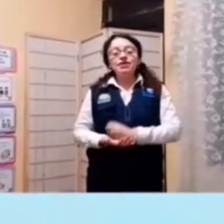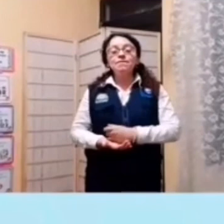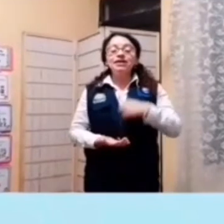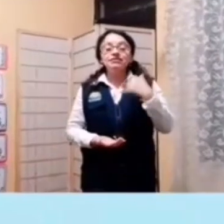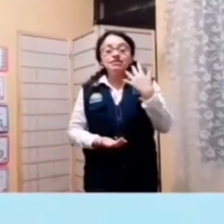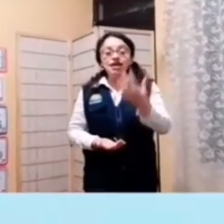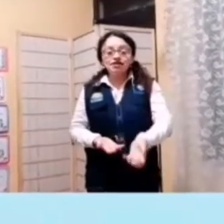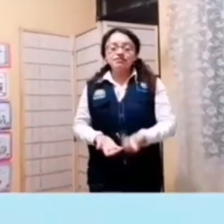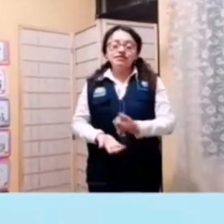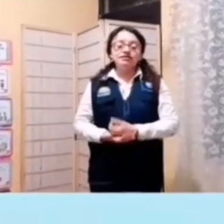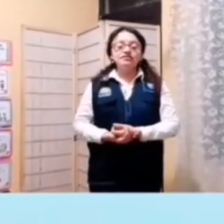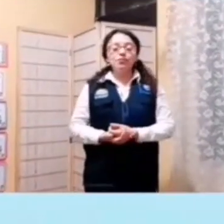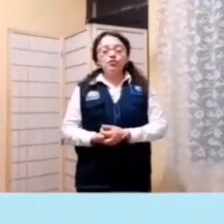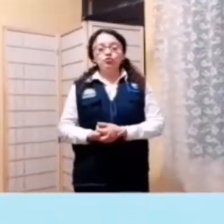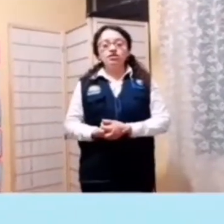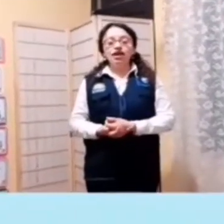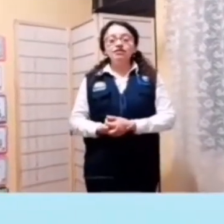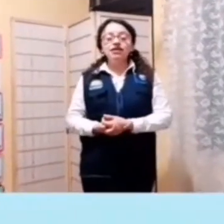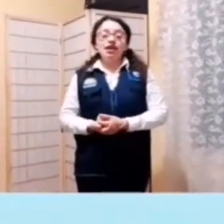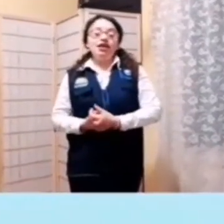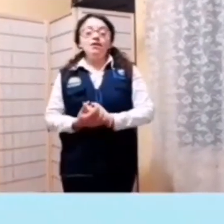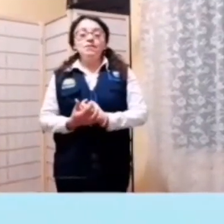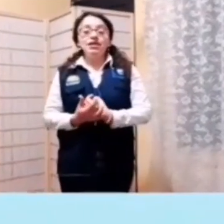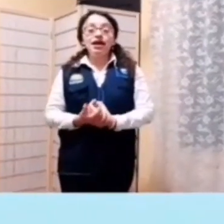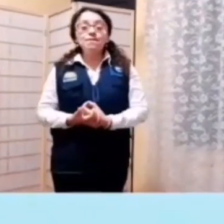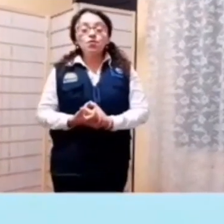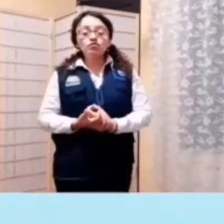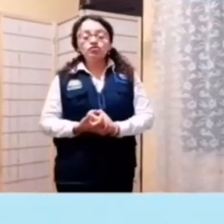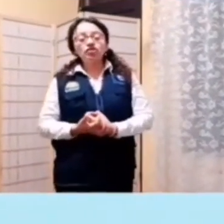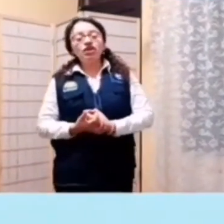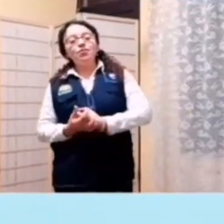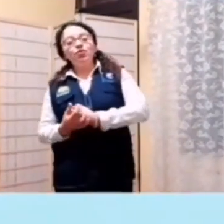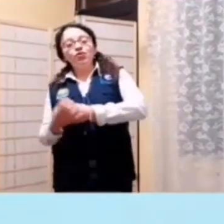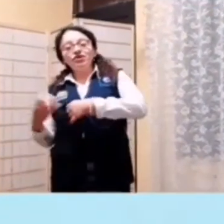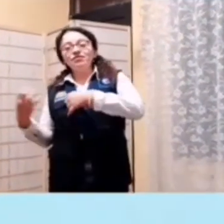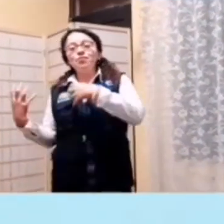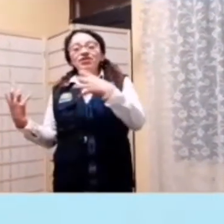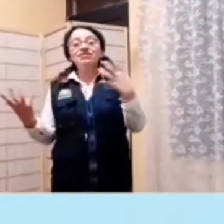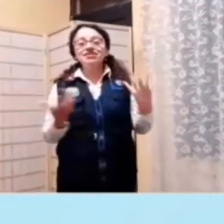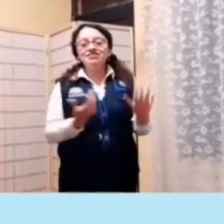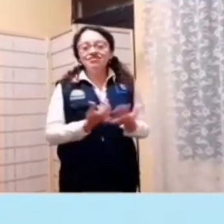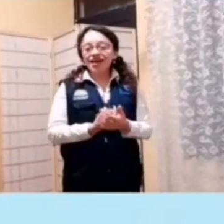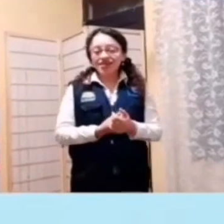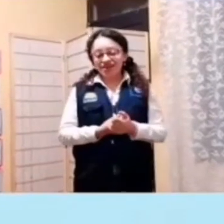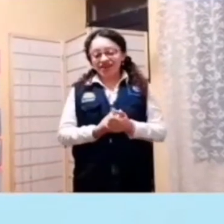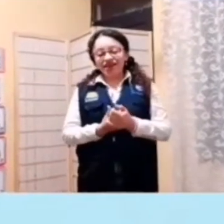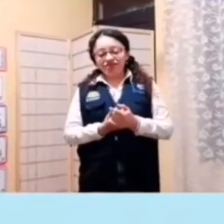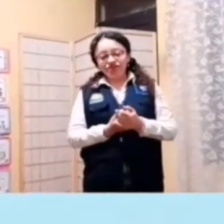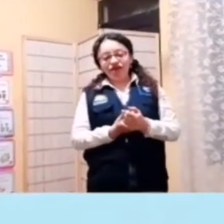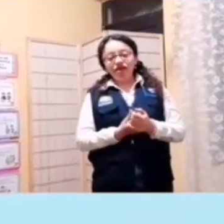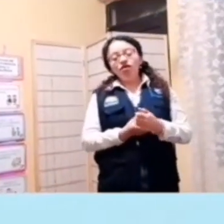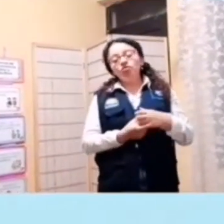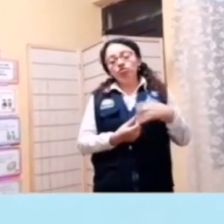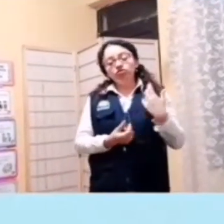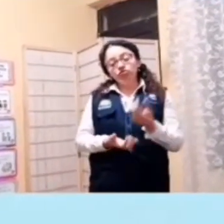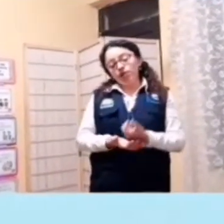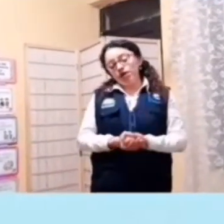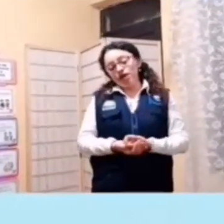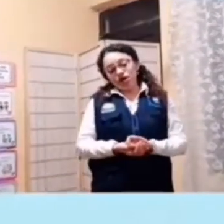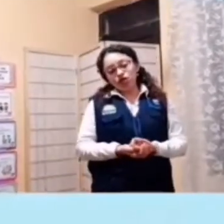Plantearles En esta oportunidad Esperamos Que se puedan Realizar En la casa Con nuestros Pequeños